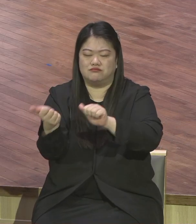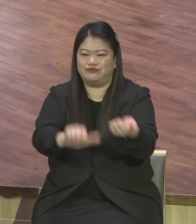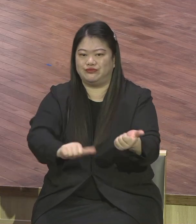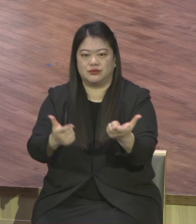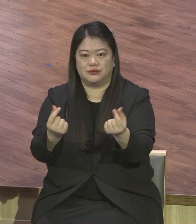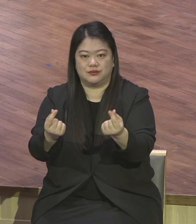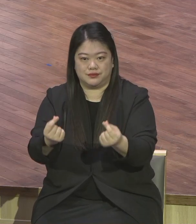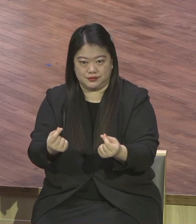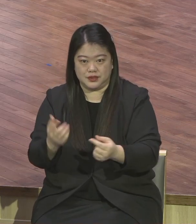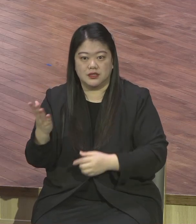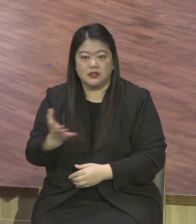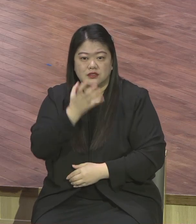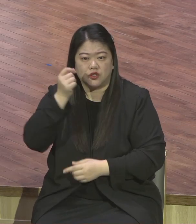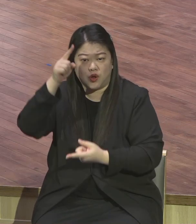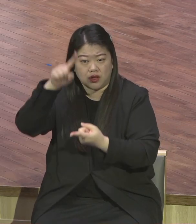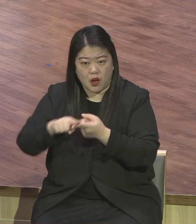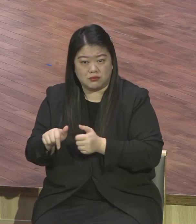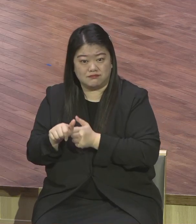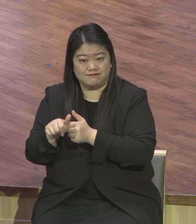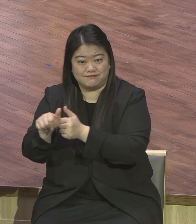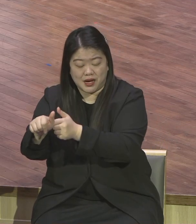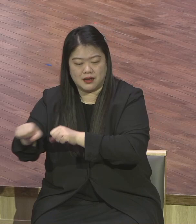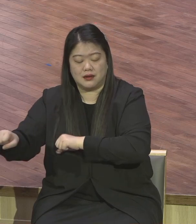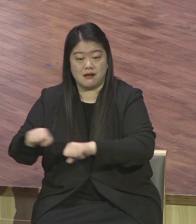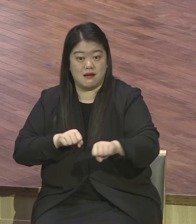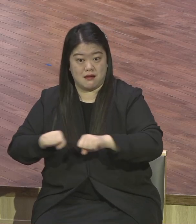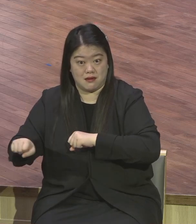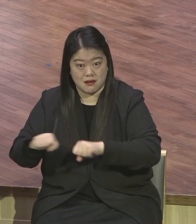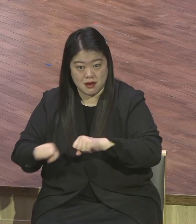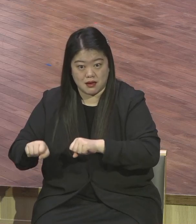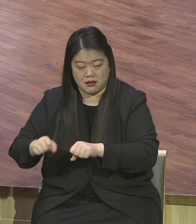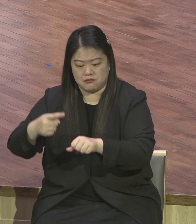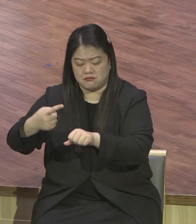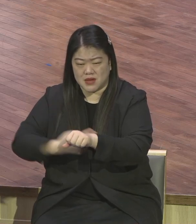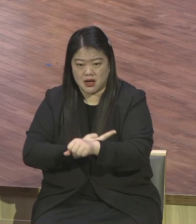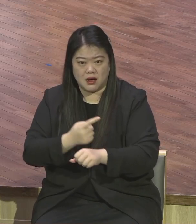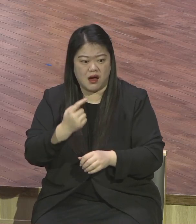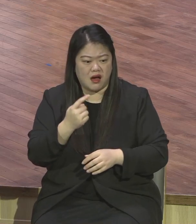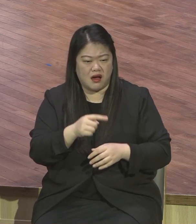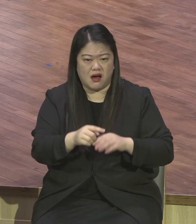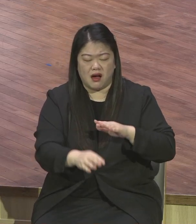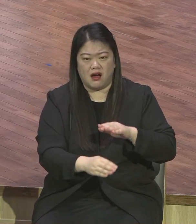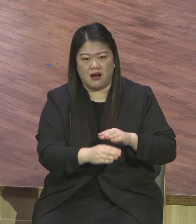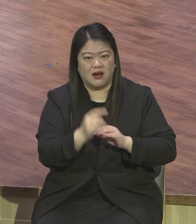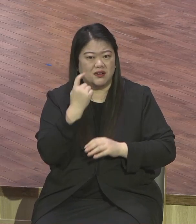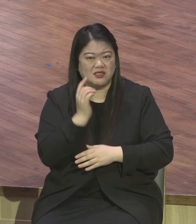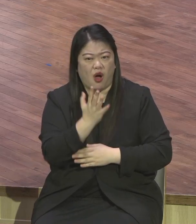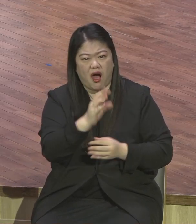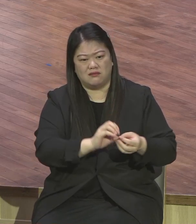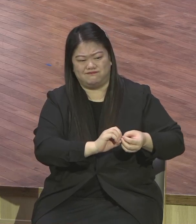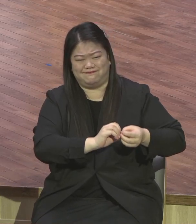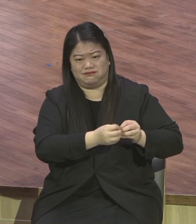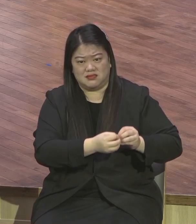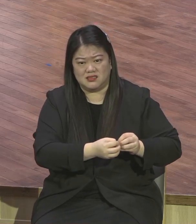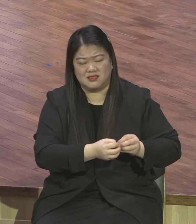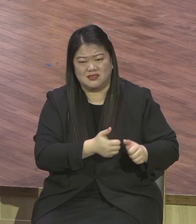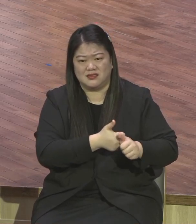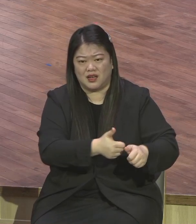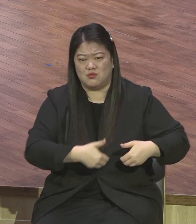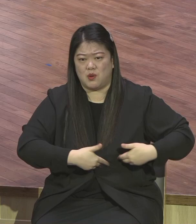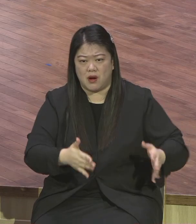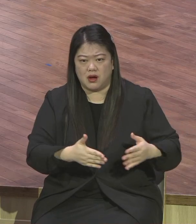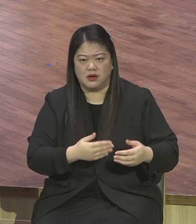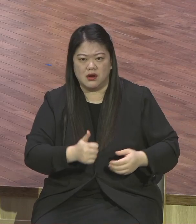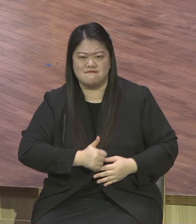우리가 성령으로 살면 또한 성령으로 행할지니 헛된 영광을 구하여 서로 노엽게 하거나 서로